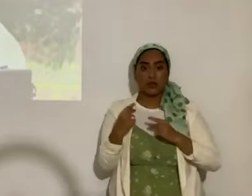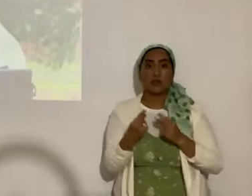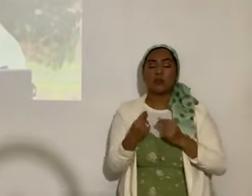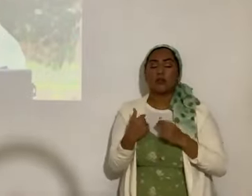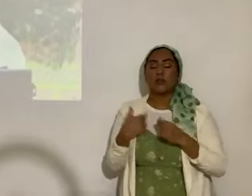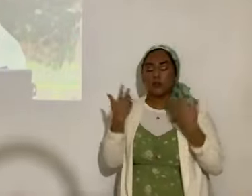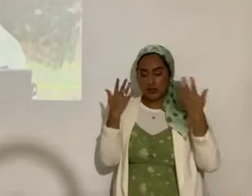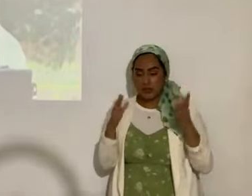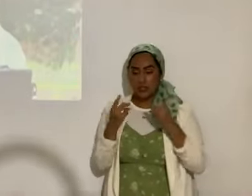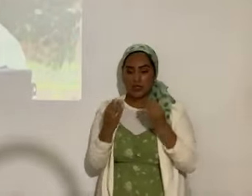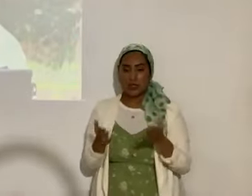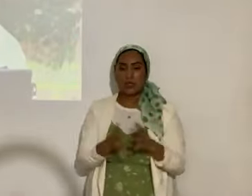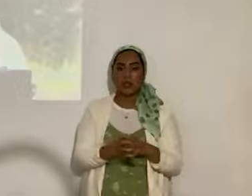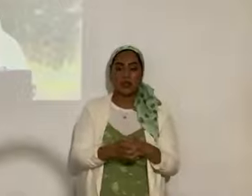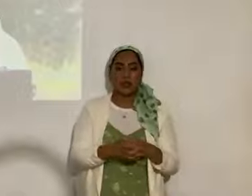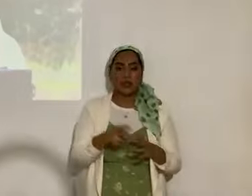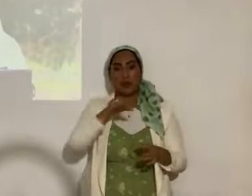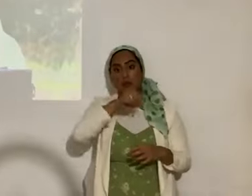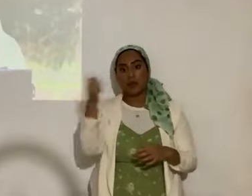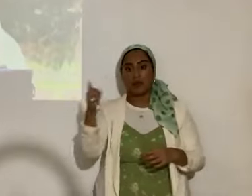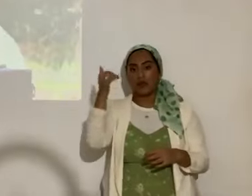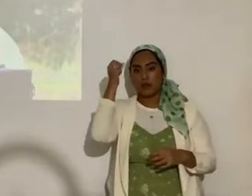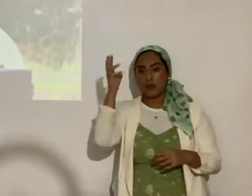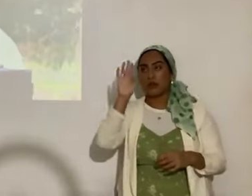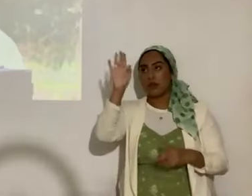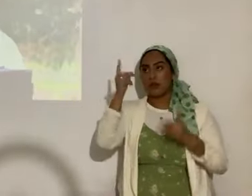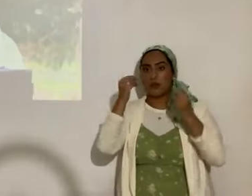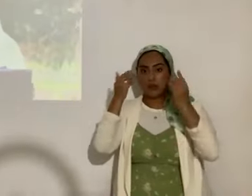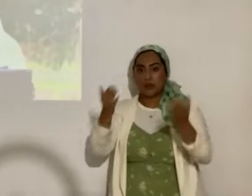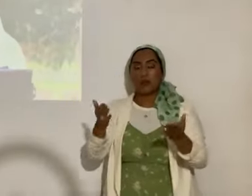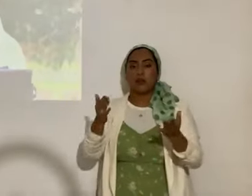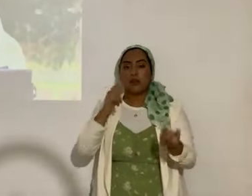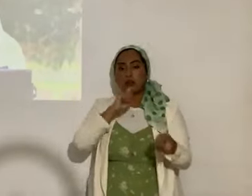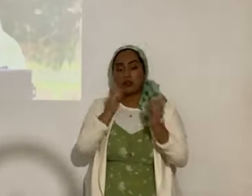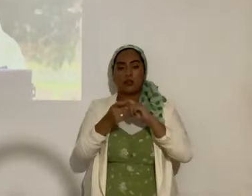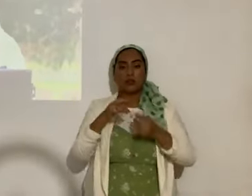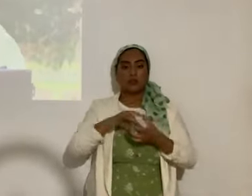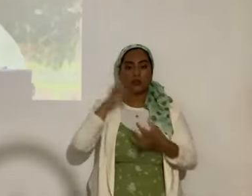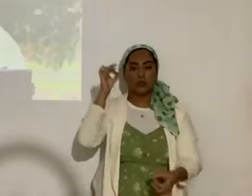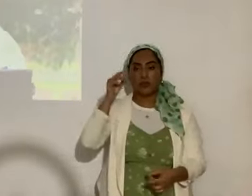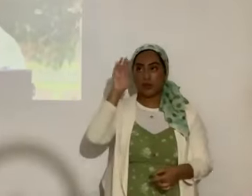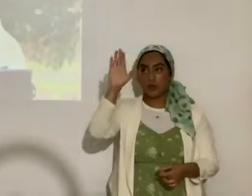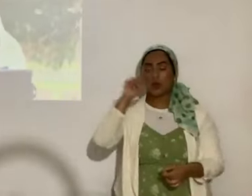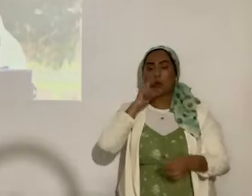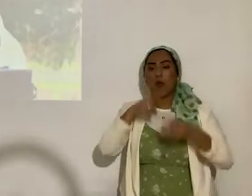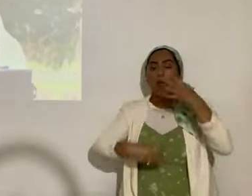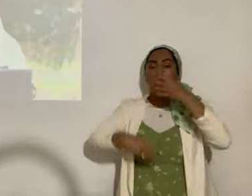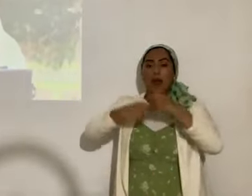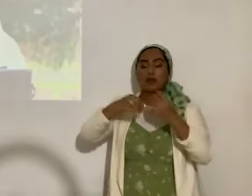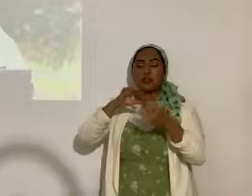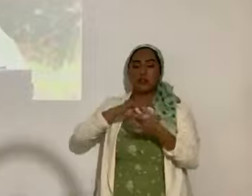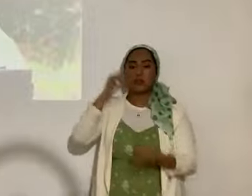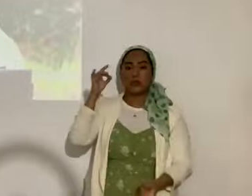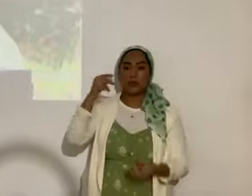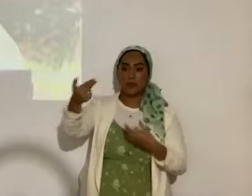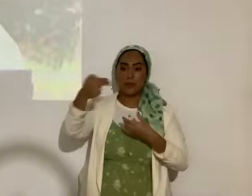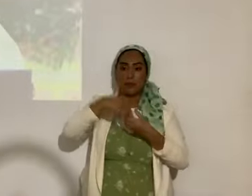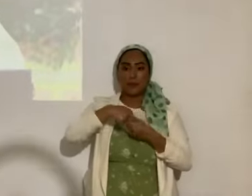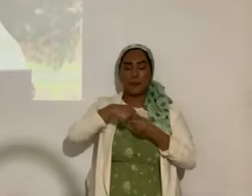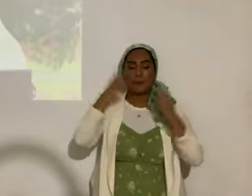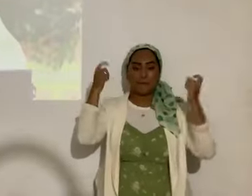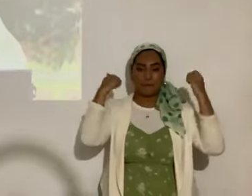hicimos porque el resto lo hace él es el que convierte a las almas él es el que agrega a las almas sí